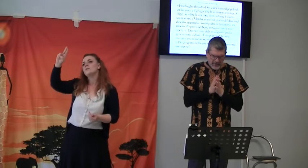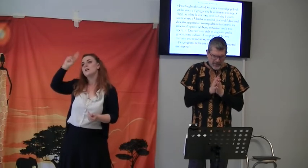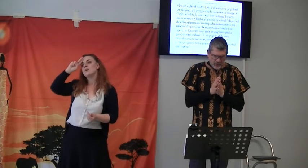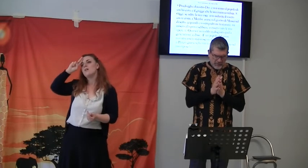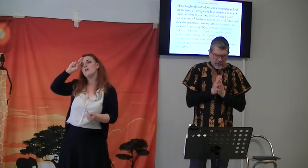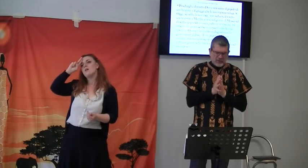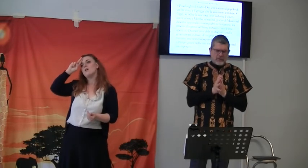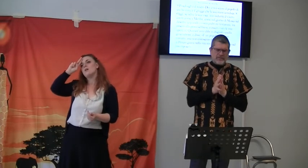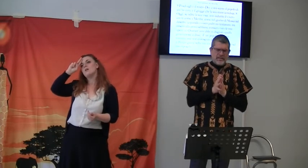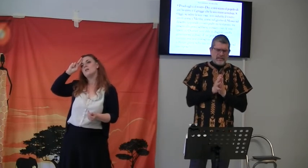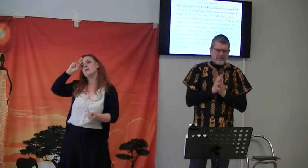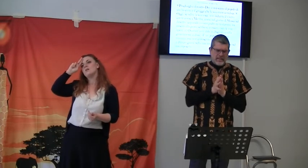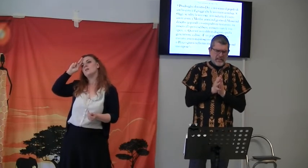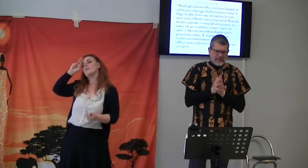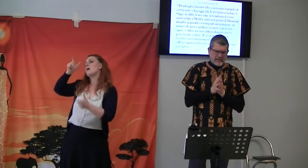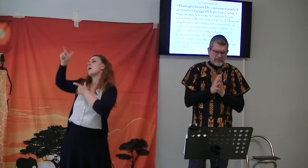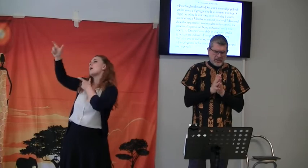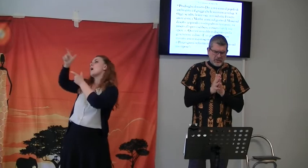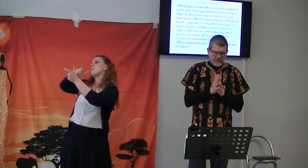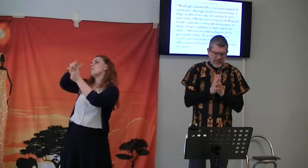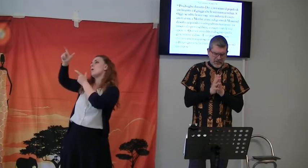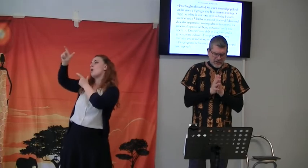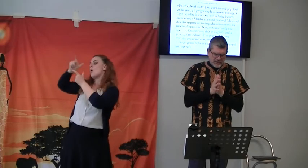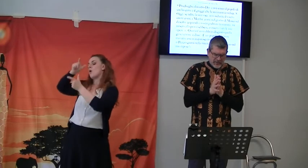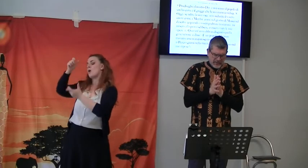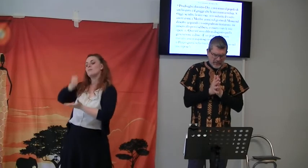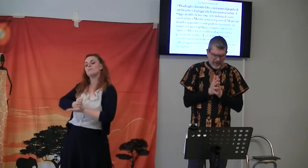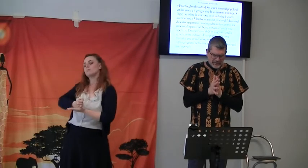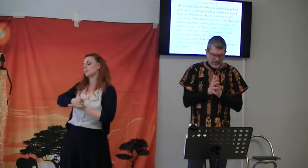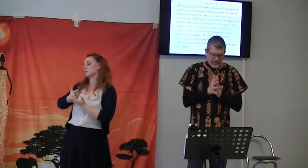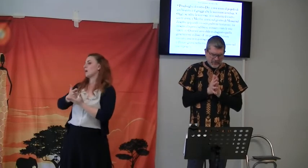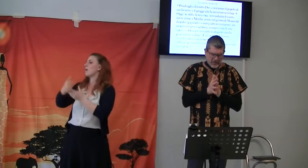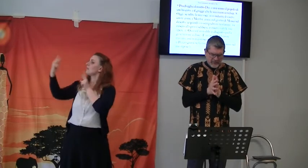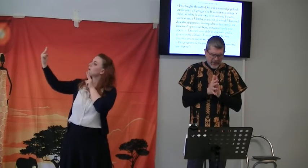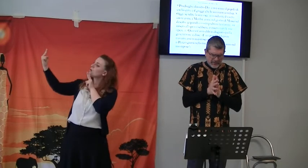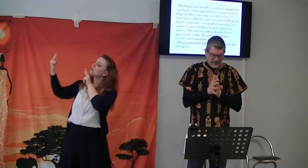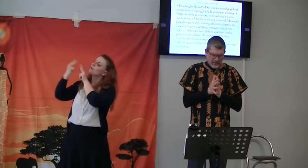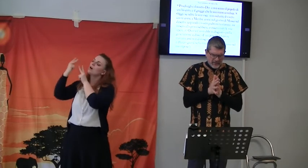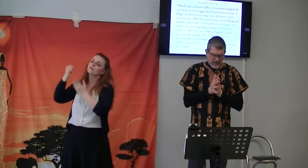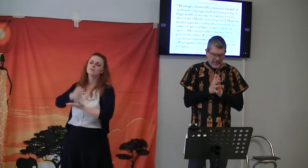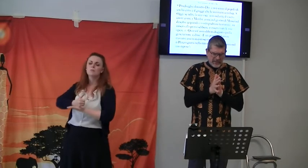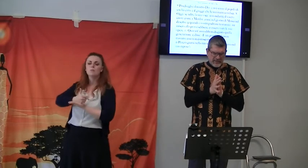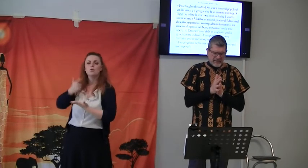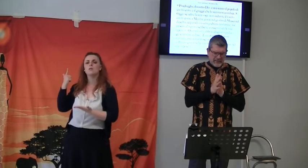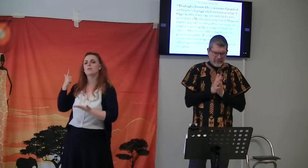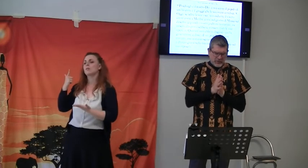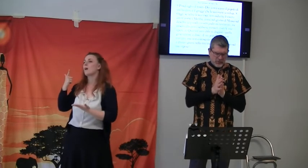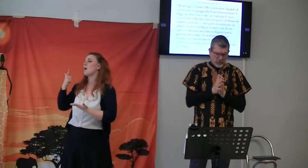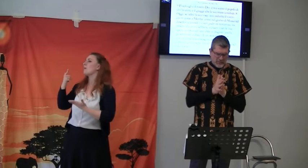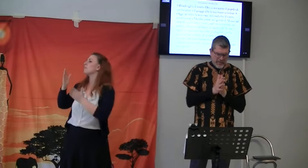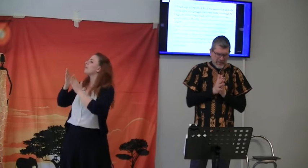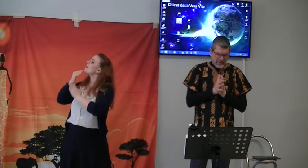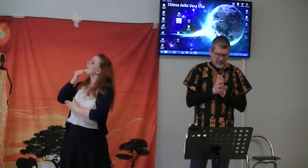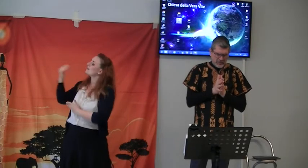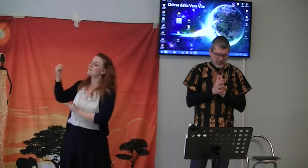l'importanza di avere un rapporto con Te, di incontrarci con Te, di adorarti, di celebrarti, di ringraziarti per tutto